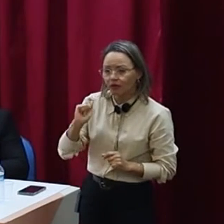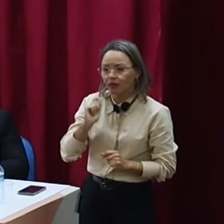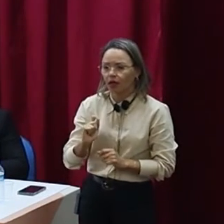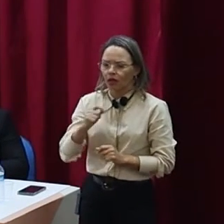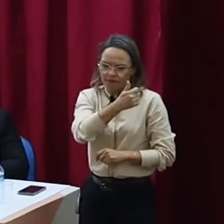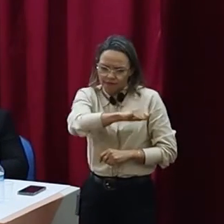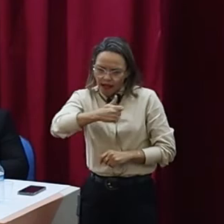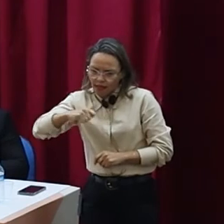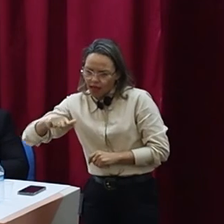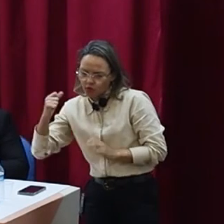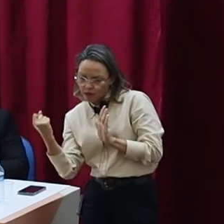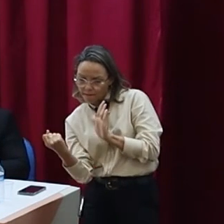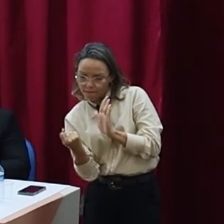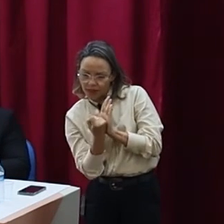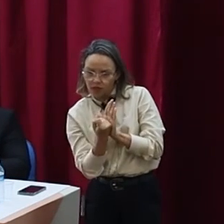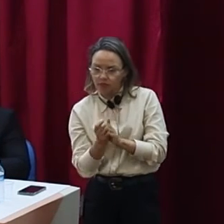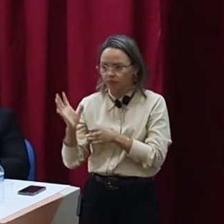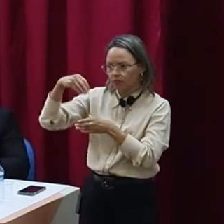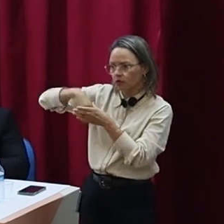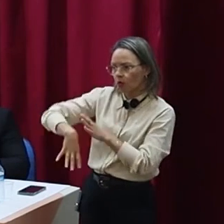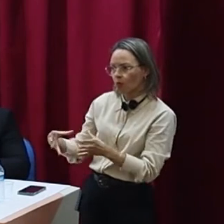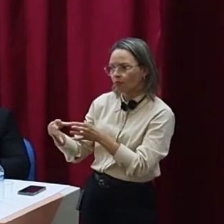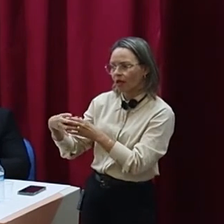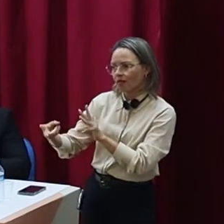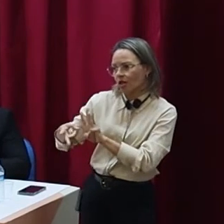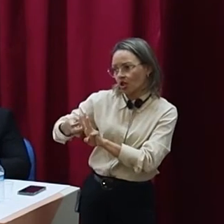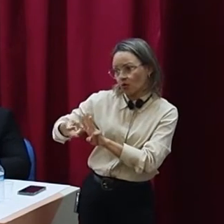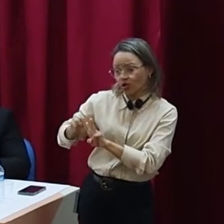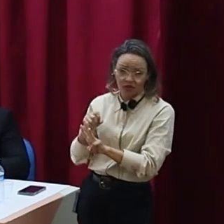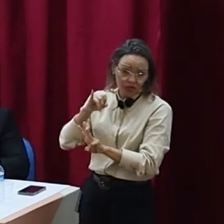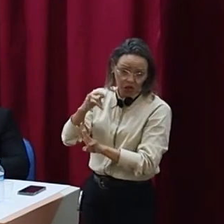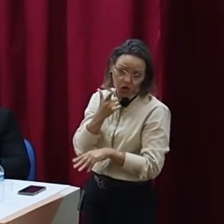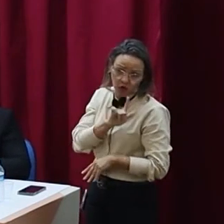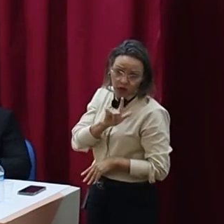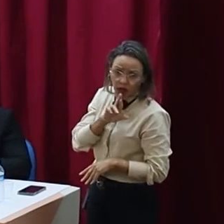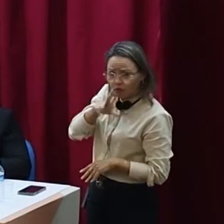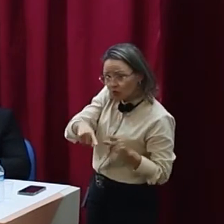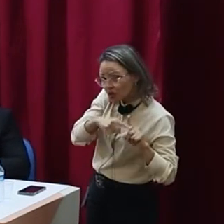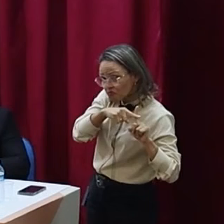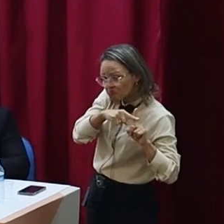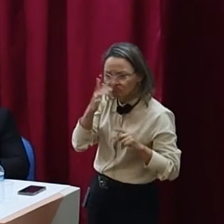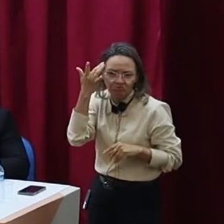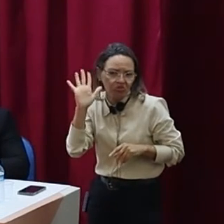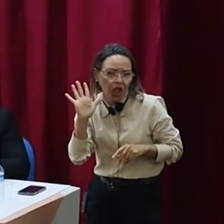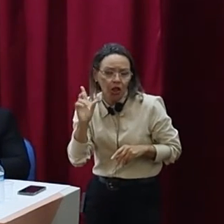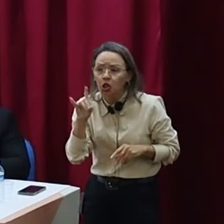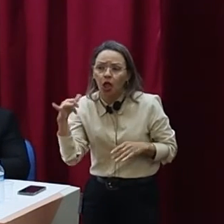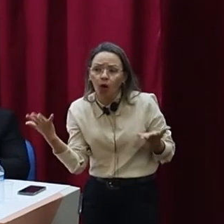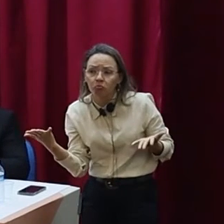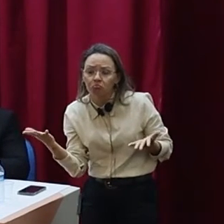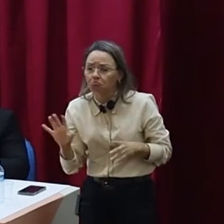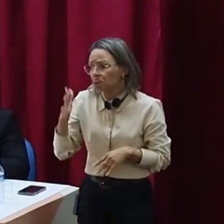dessas políticas públicas nas comunidades linguísticas. Se nós lograremos êxito, não sei. Quando lograremos êxito, não sei.